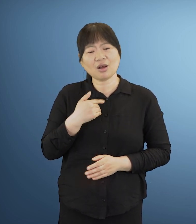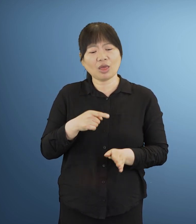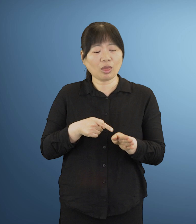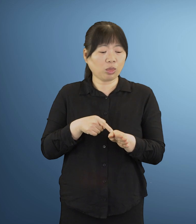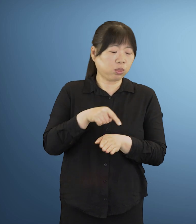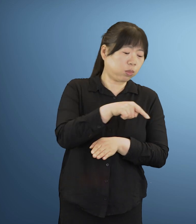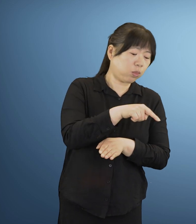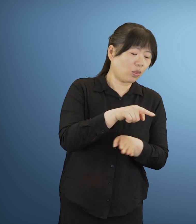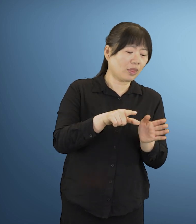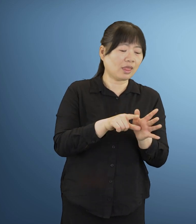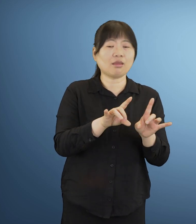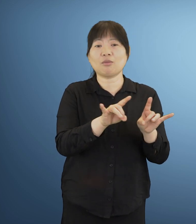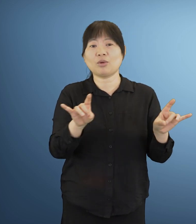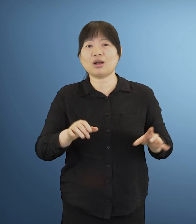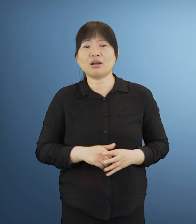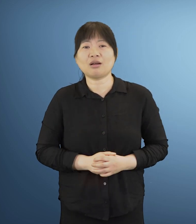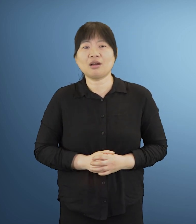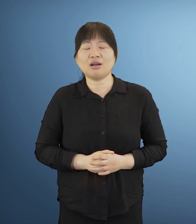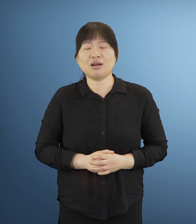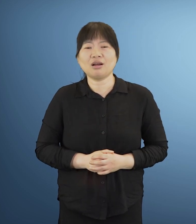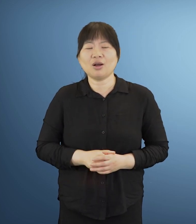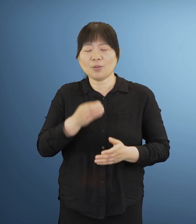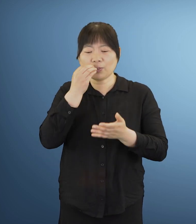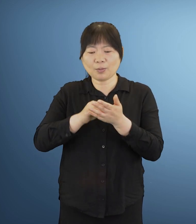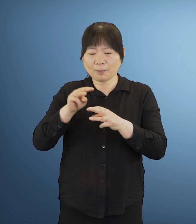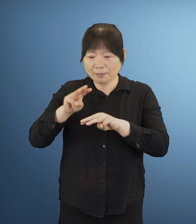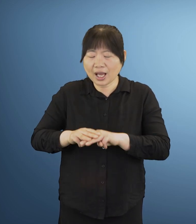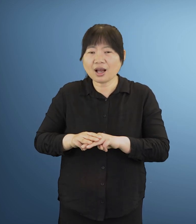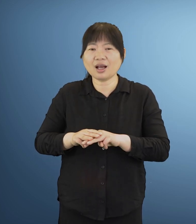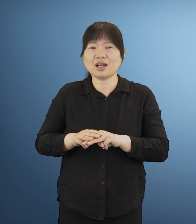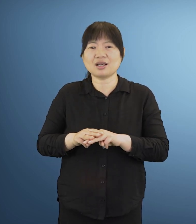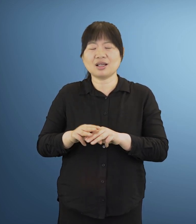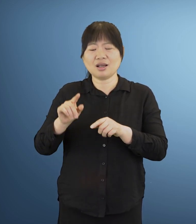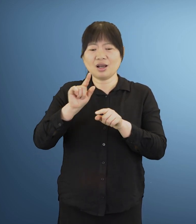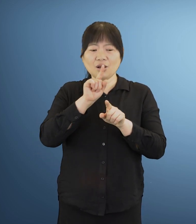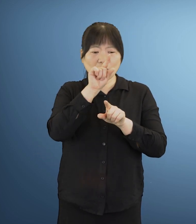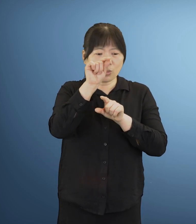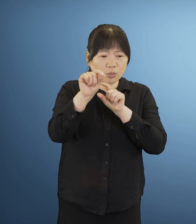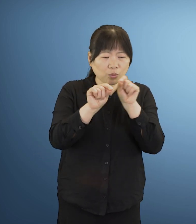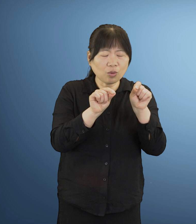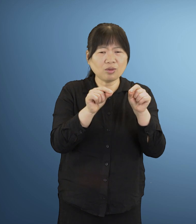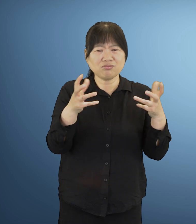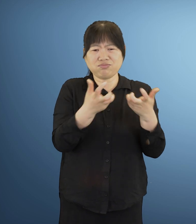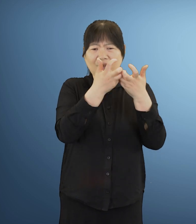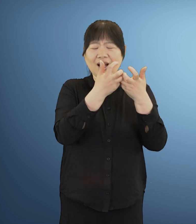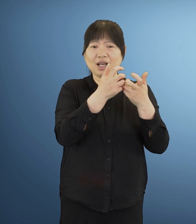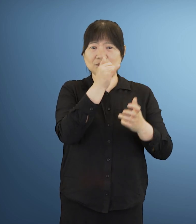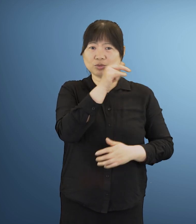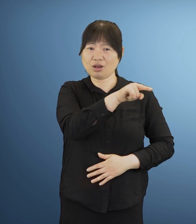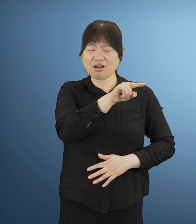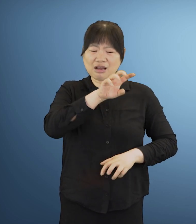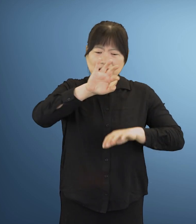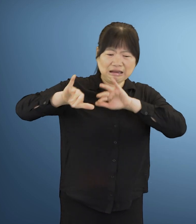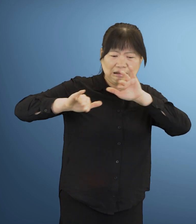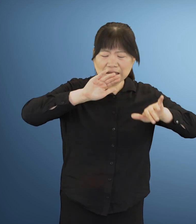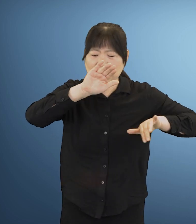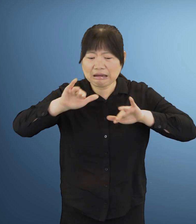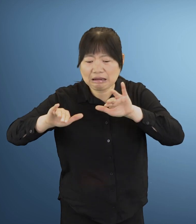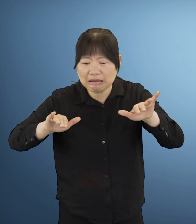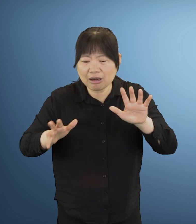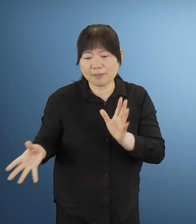갈 때마다 돌짝밭으로 가시덤불이 잔뜩 엉켜 있을 때마다 그거를 해치고